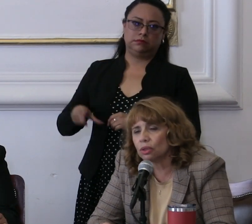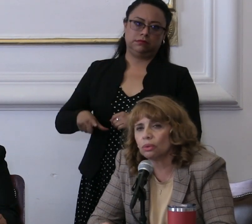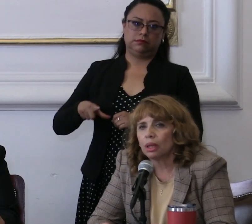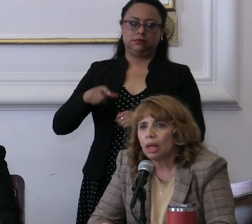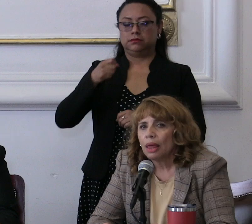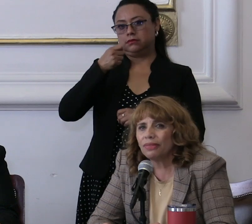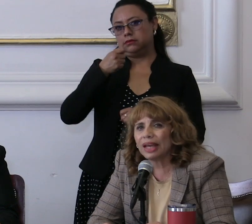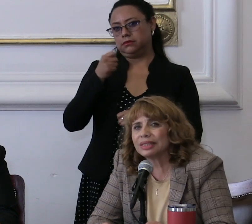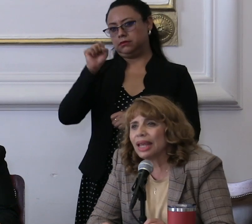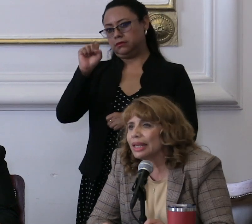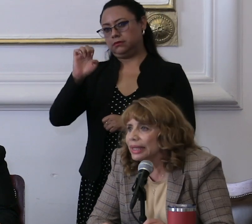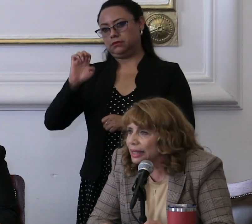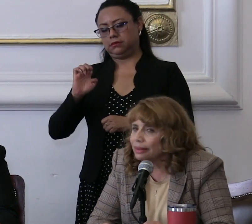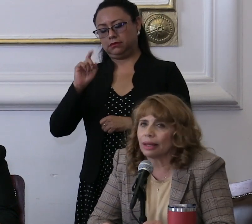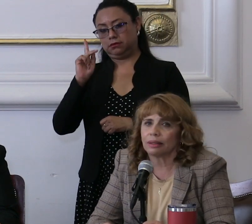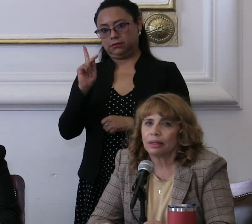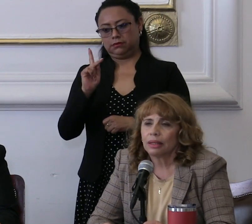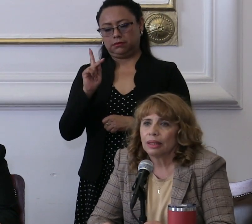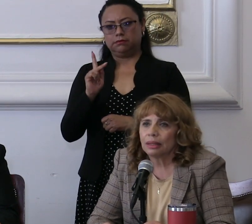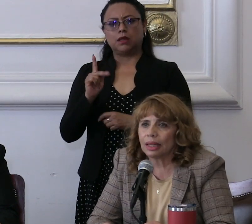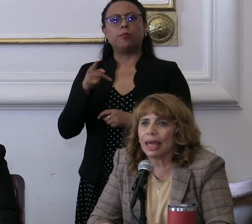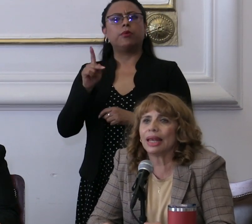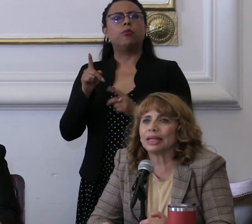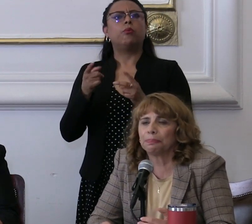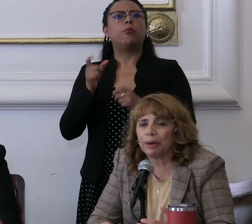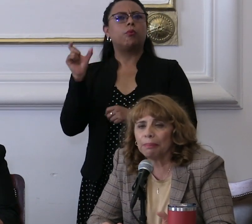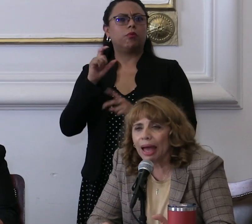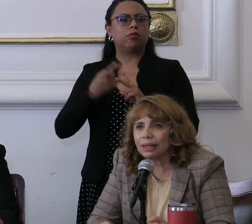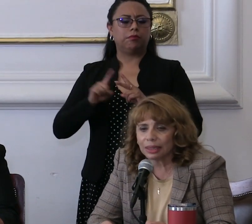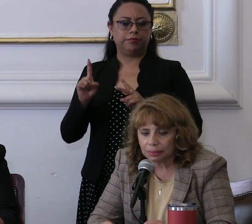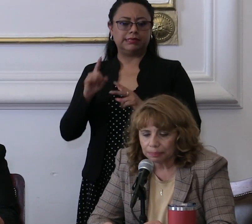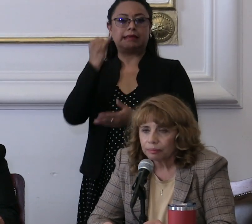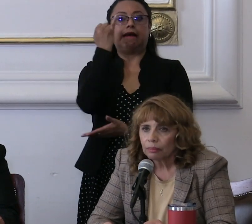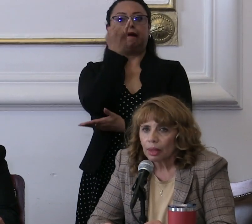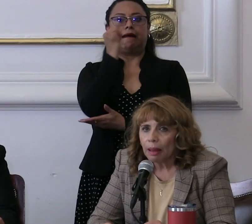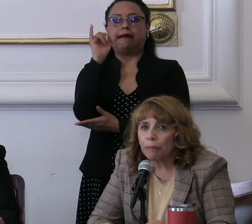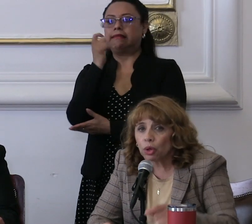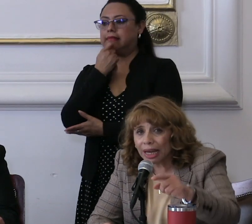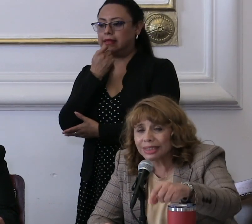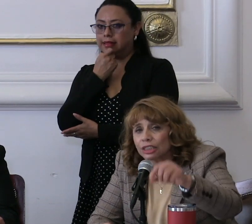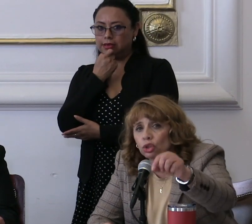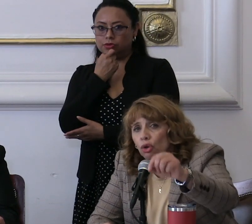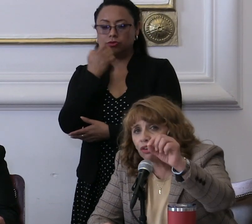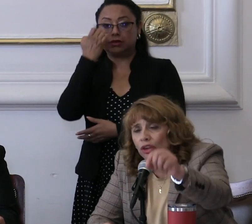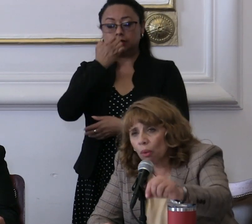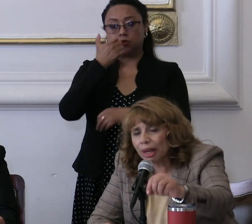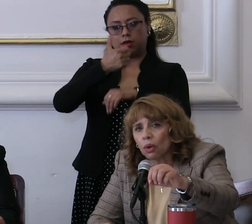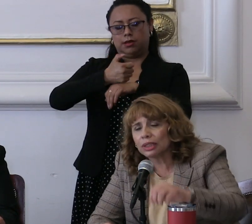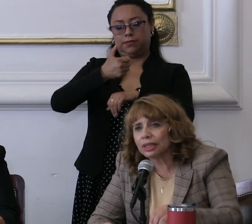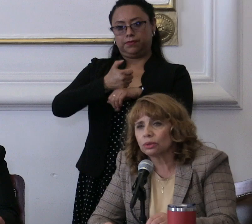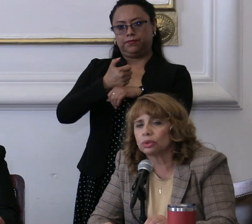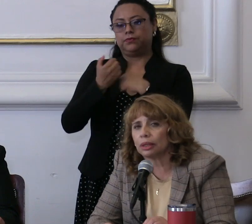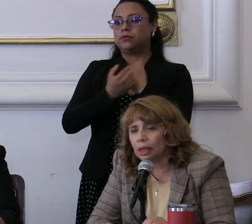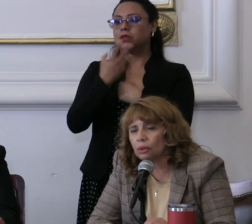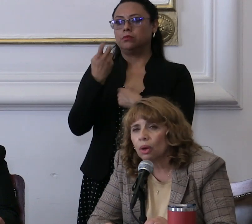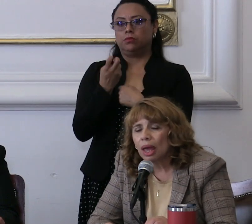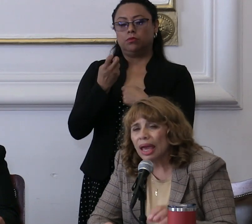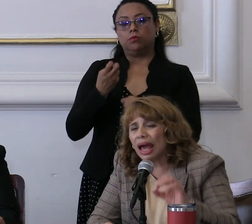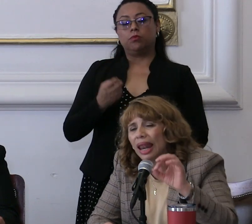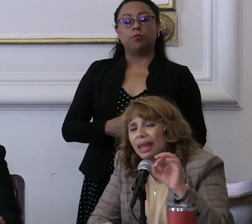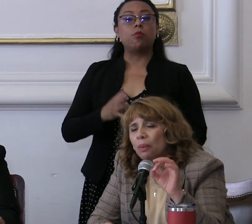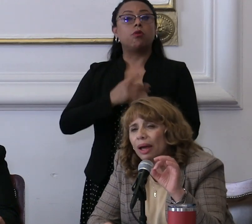de Educación desde el kinder, en las primarias, porque este es otro fenómeno que está